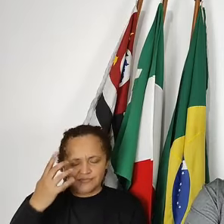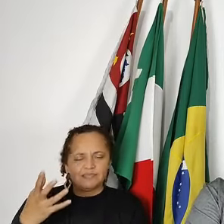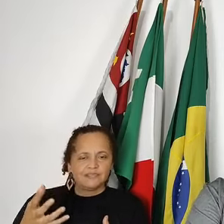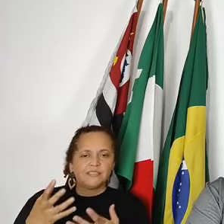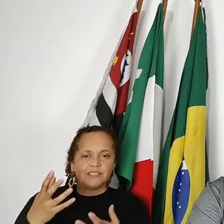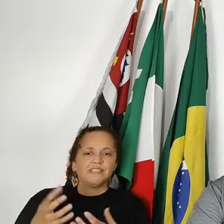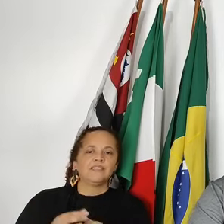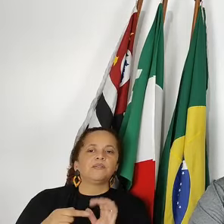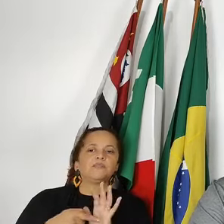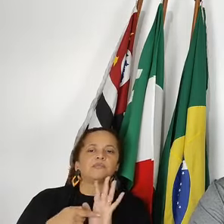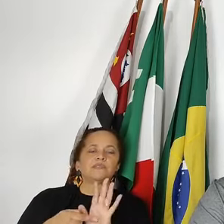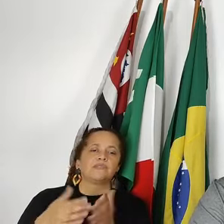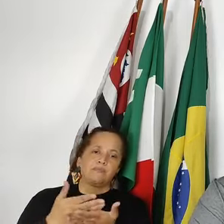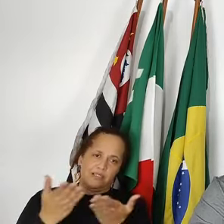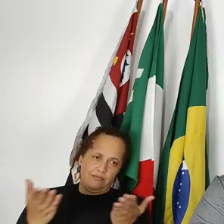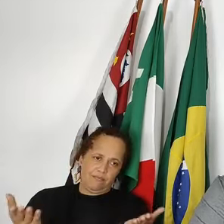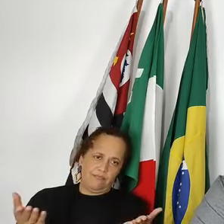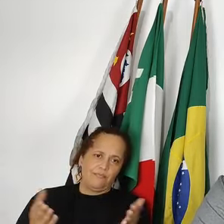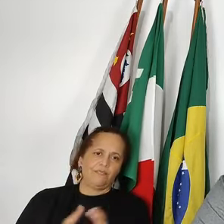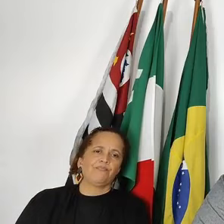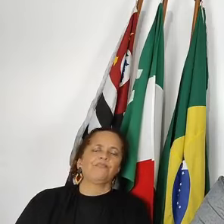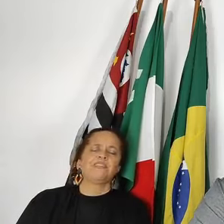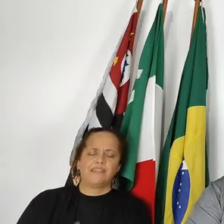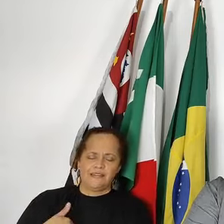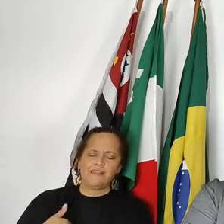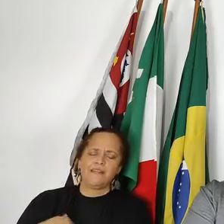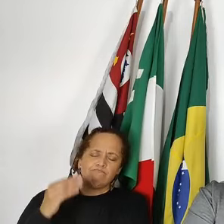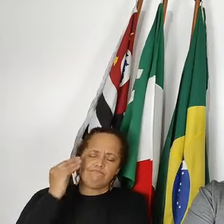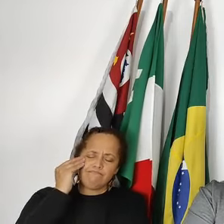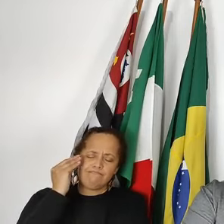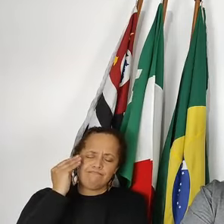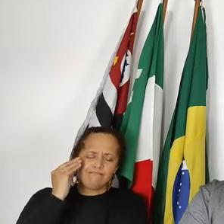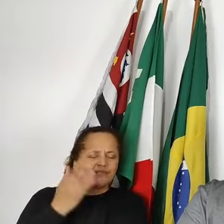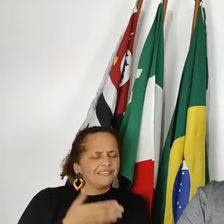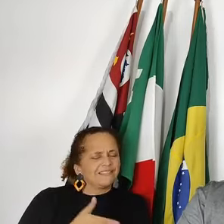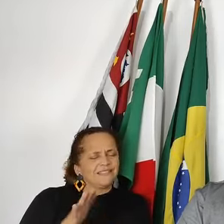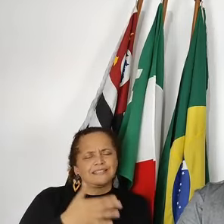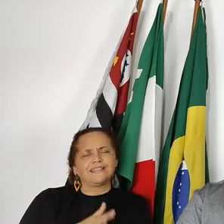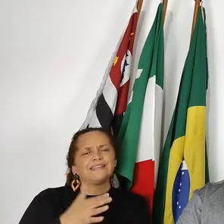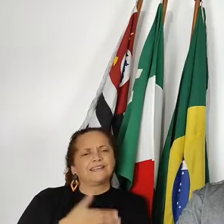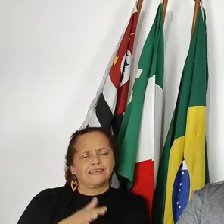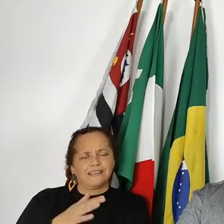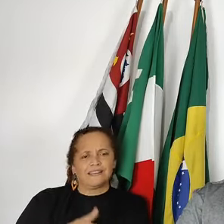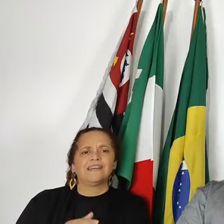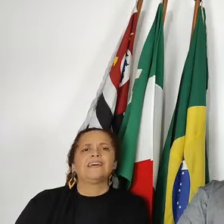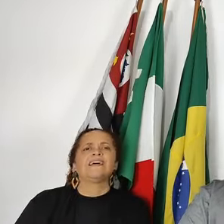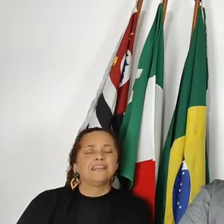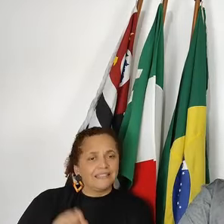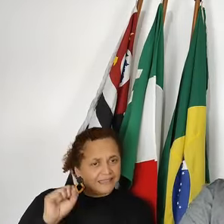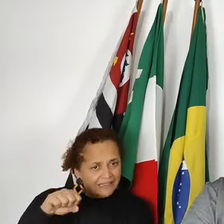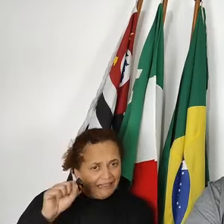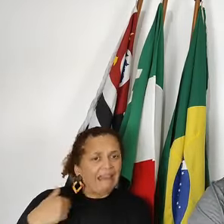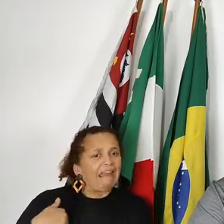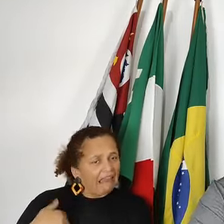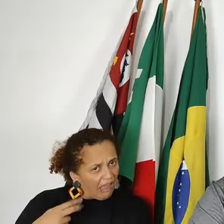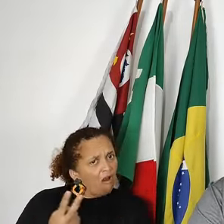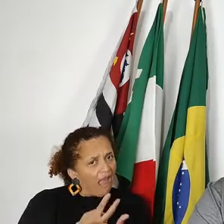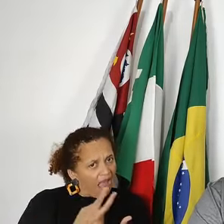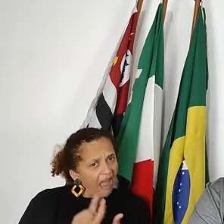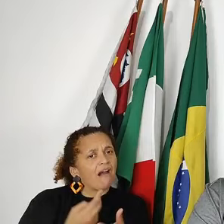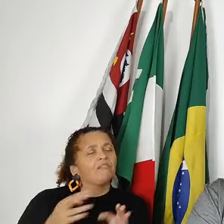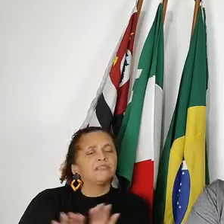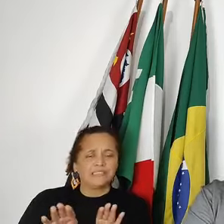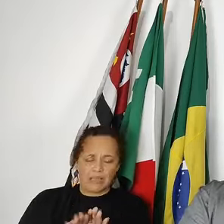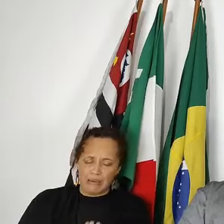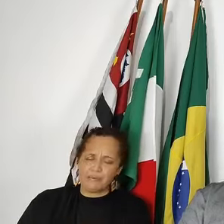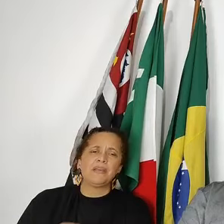irmãos e tenho tentado praticar da melhor maneira. É óbvio, sou ser humano, sou falho, tenho falhado, preciso também